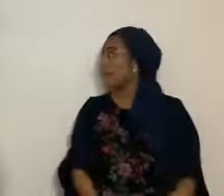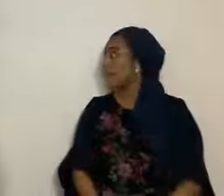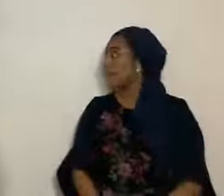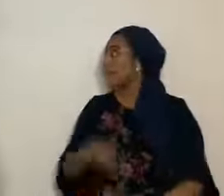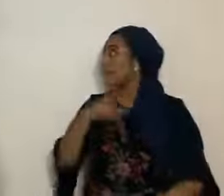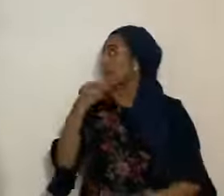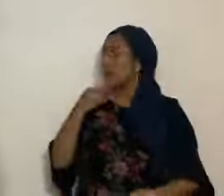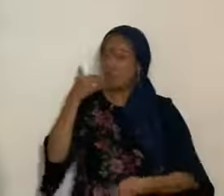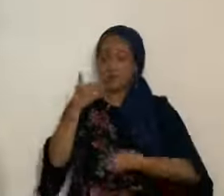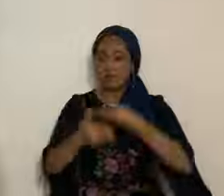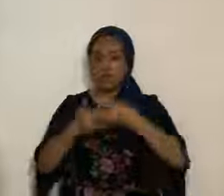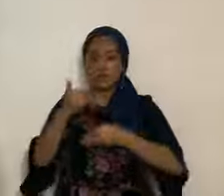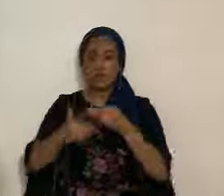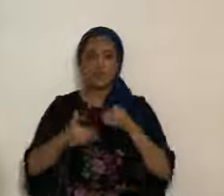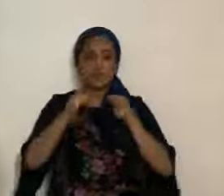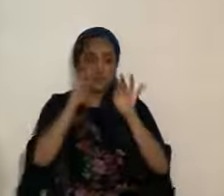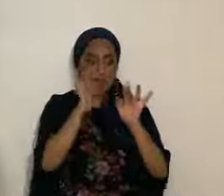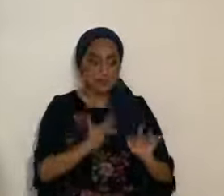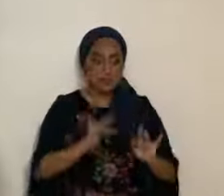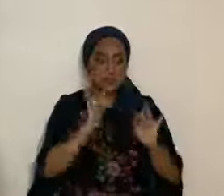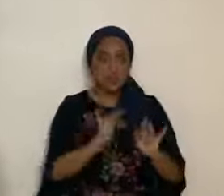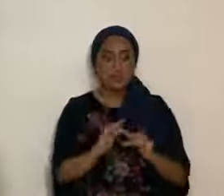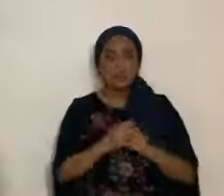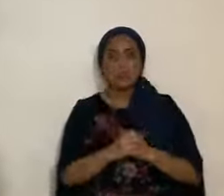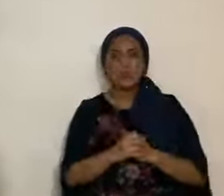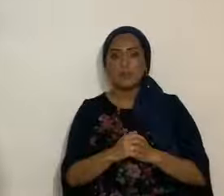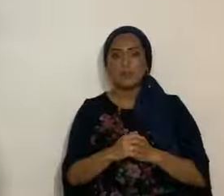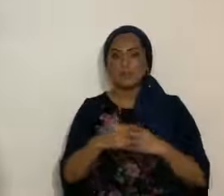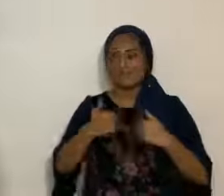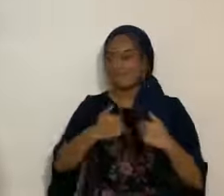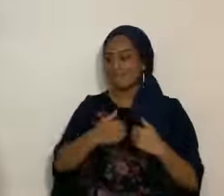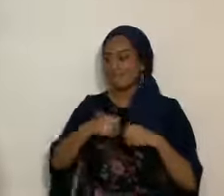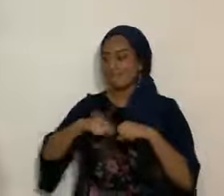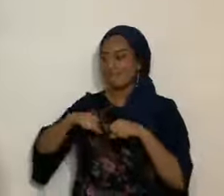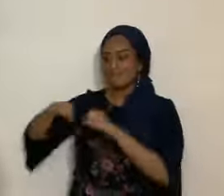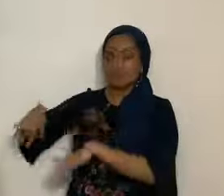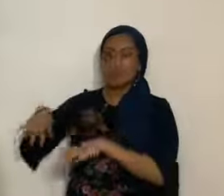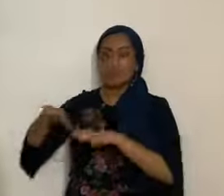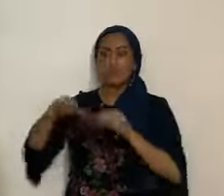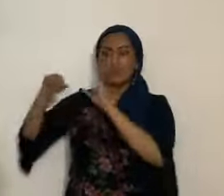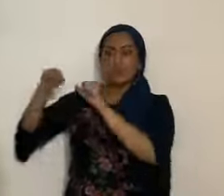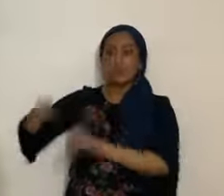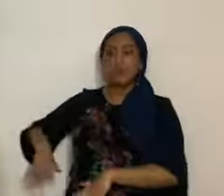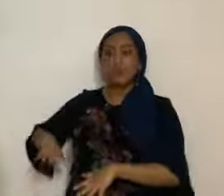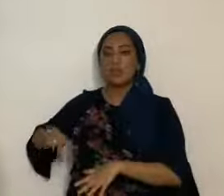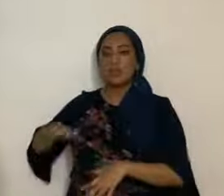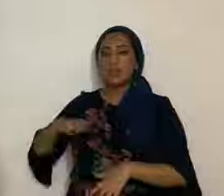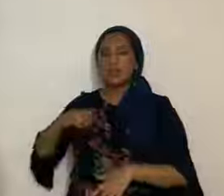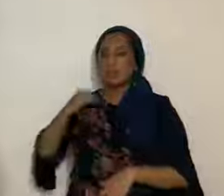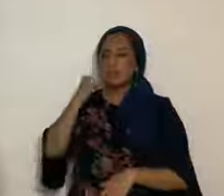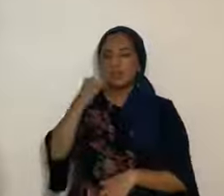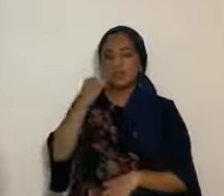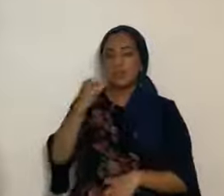la compasión, dejando de lado el rencor, el remordimiento, el